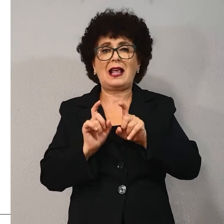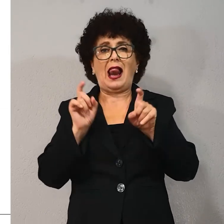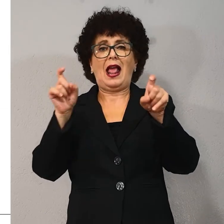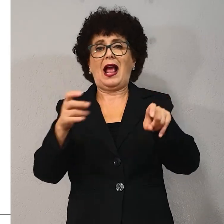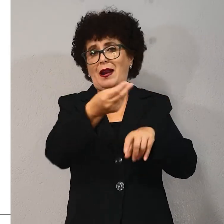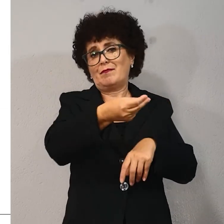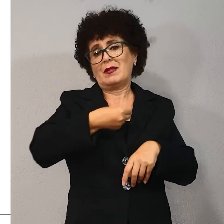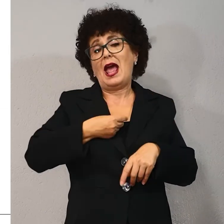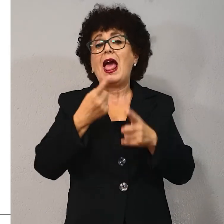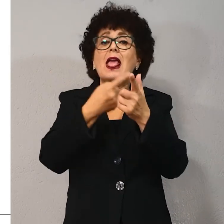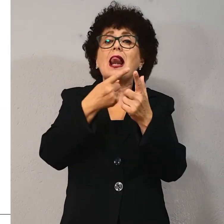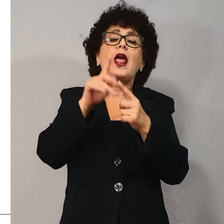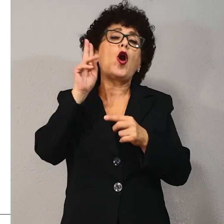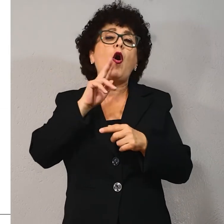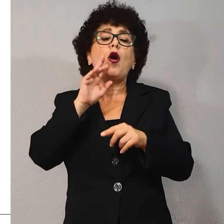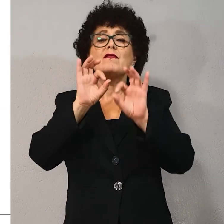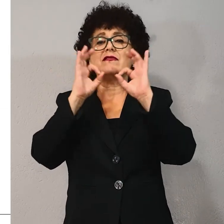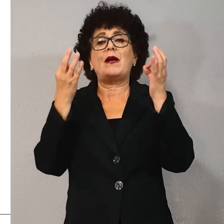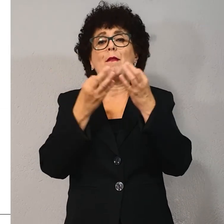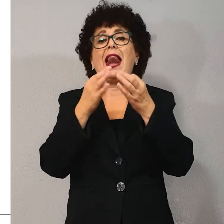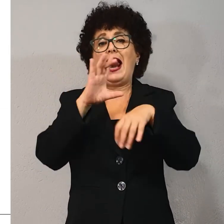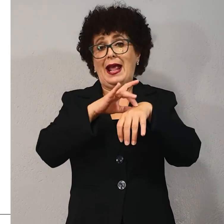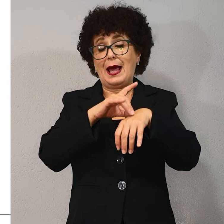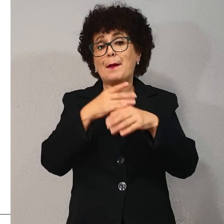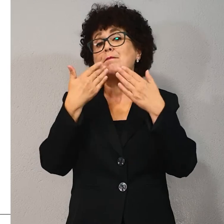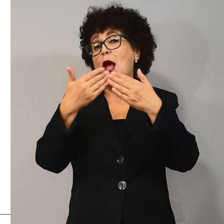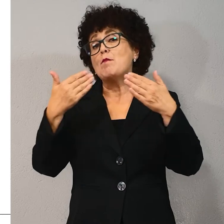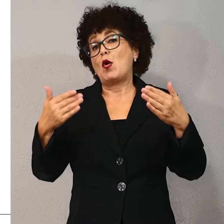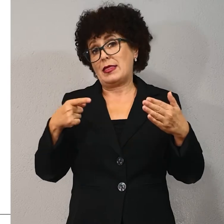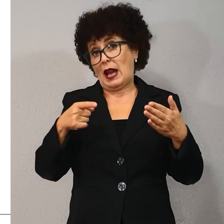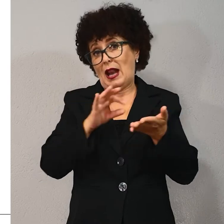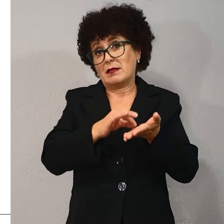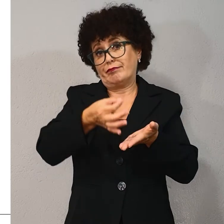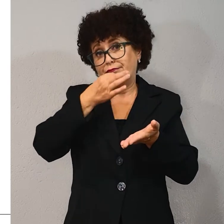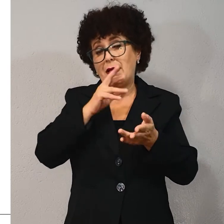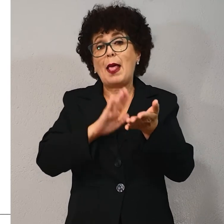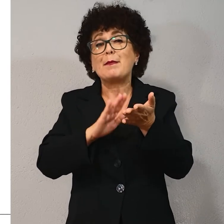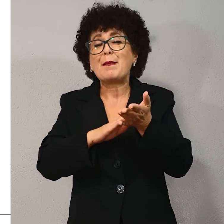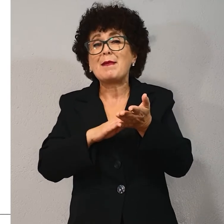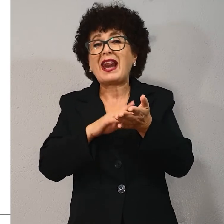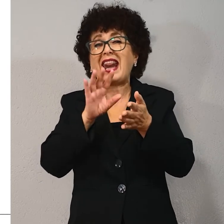општ семеен лекар. Модерната контрацепција, како што се